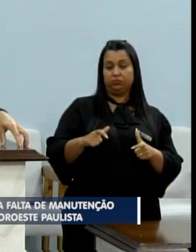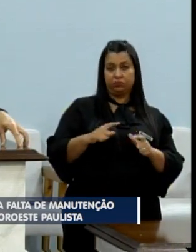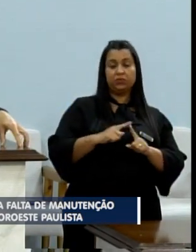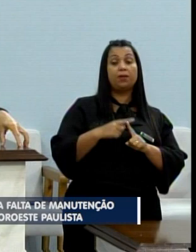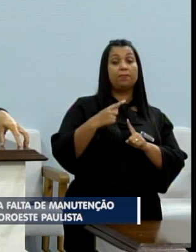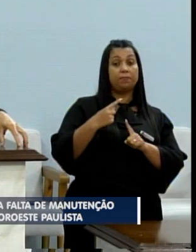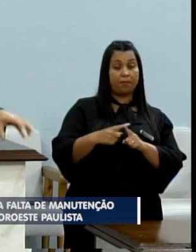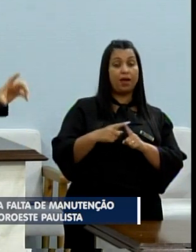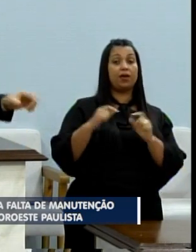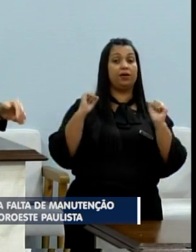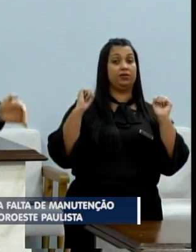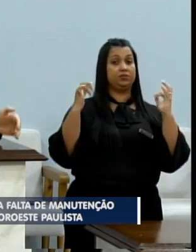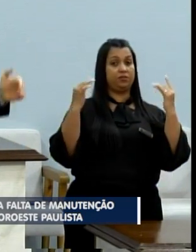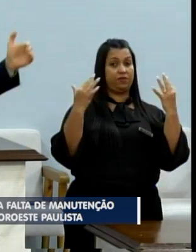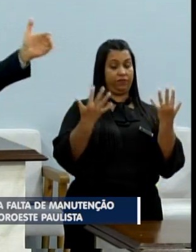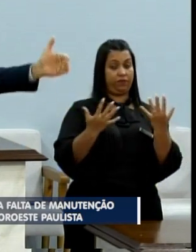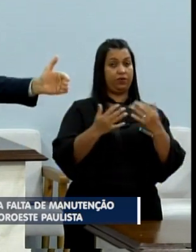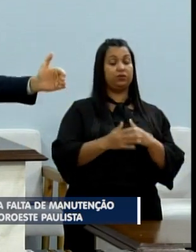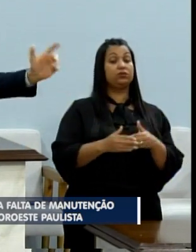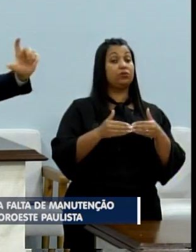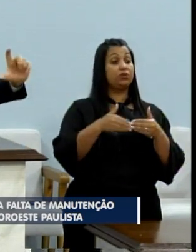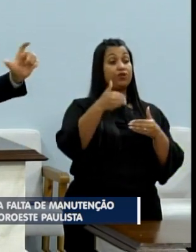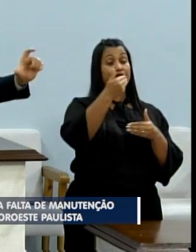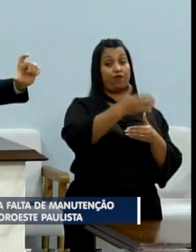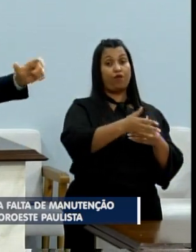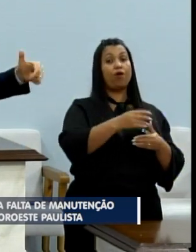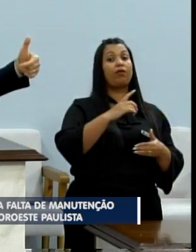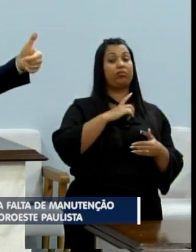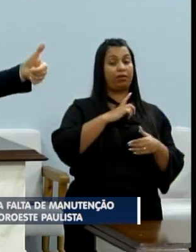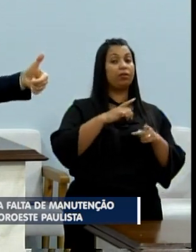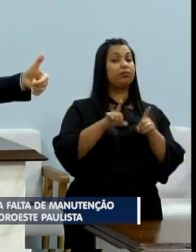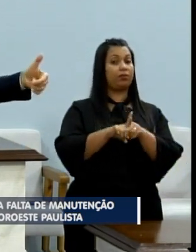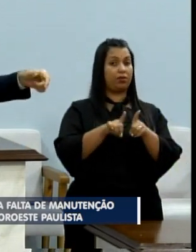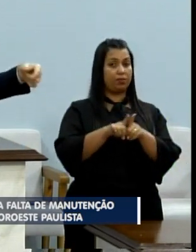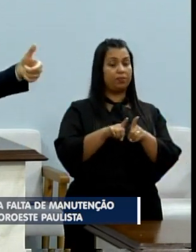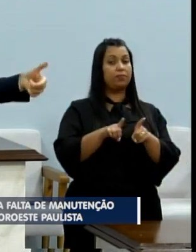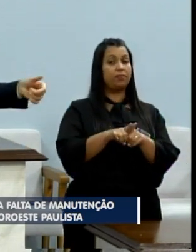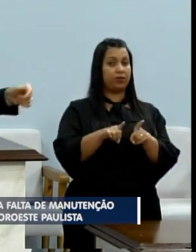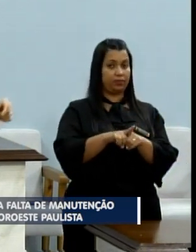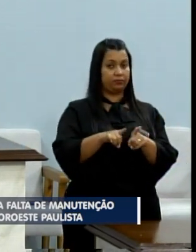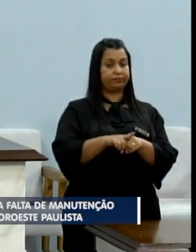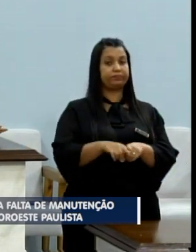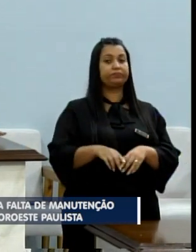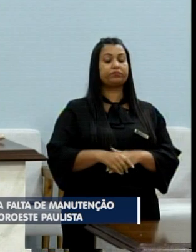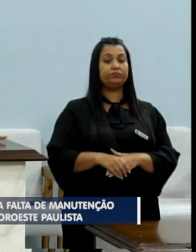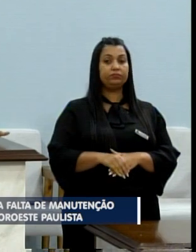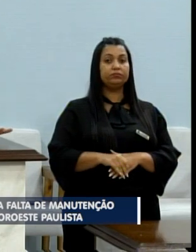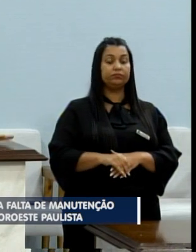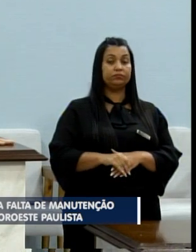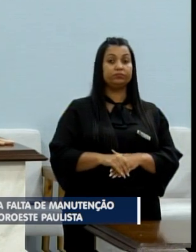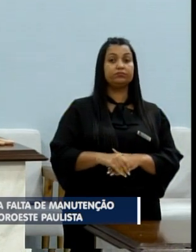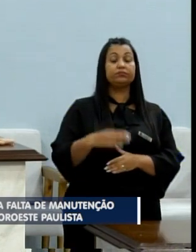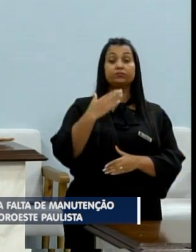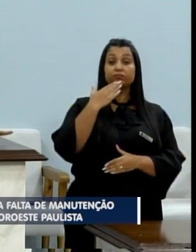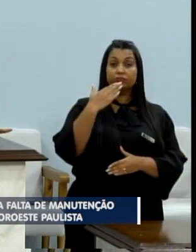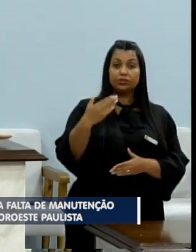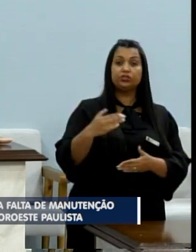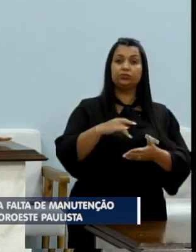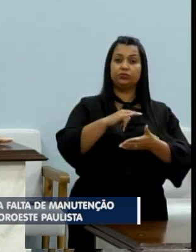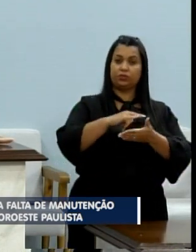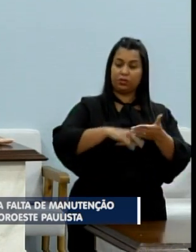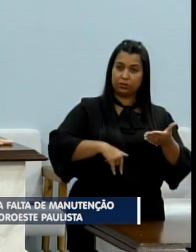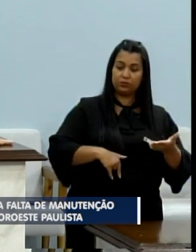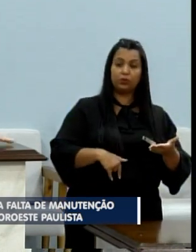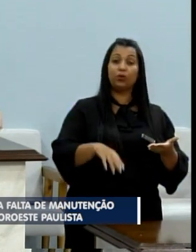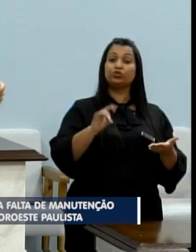a área da floresta. Então, tem áreas fora da floresta, que foi feito também replantio e manutenção. Pedimos um relatório